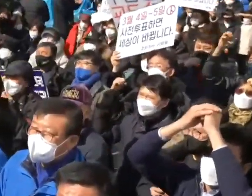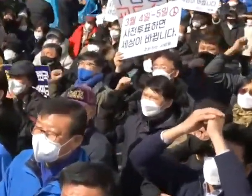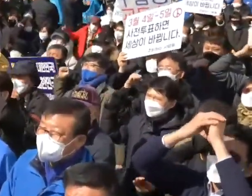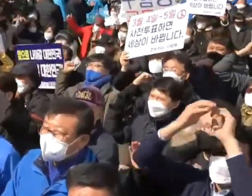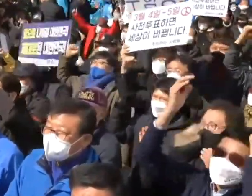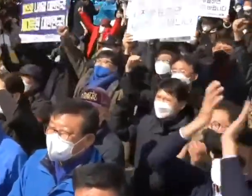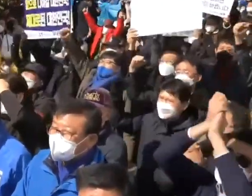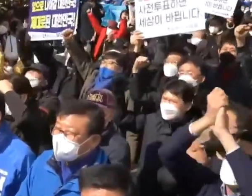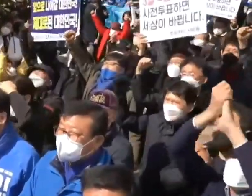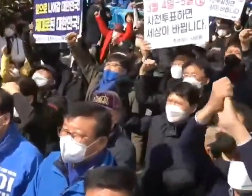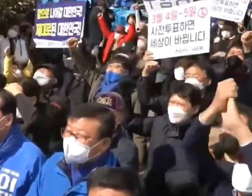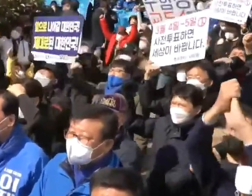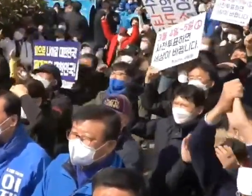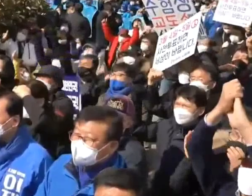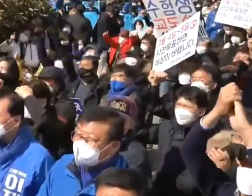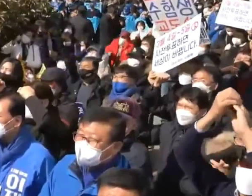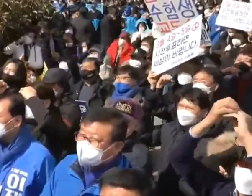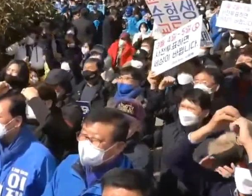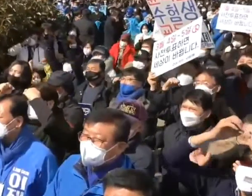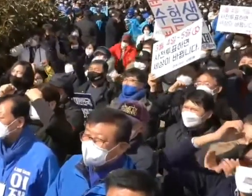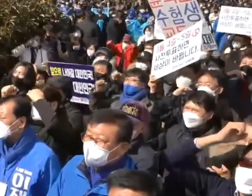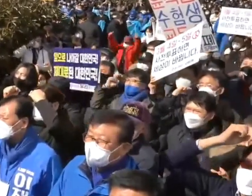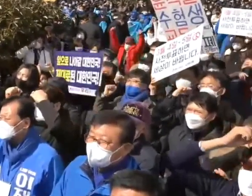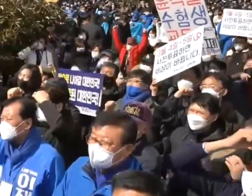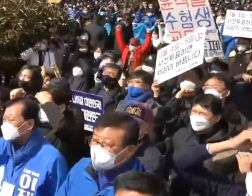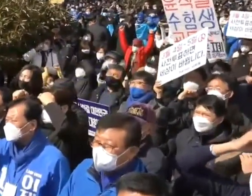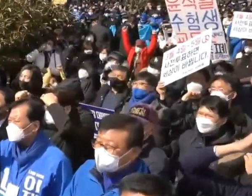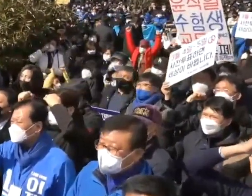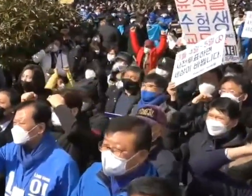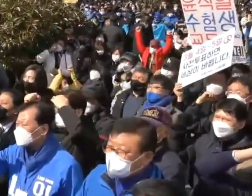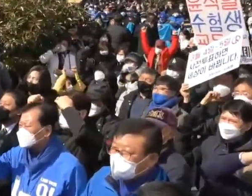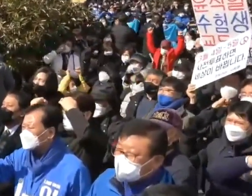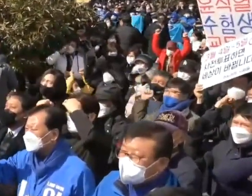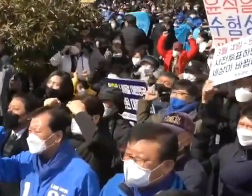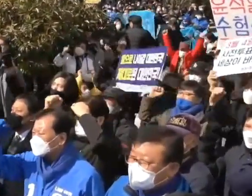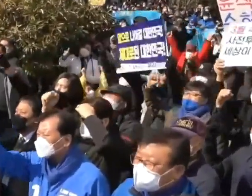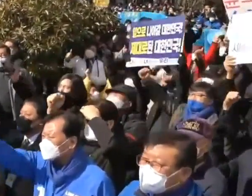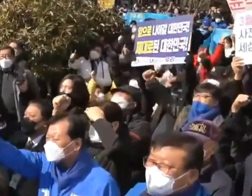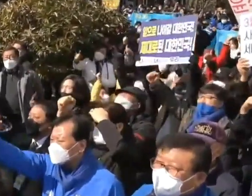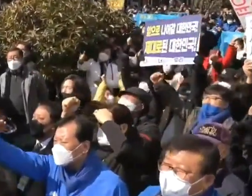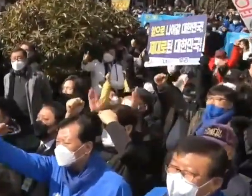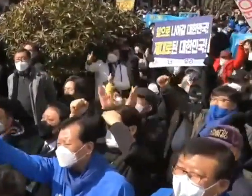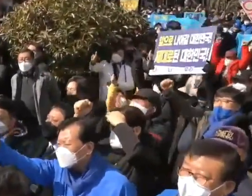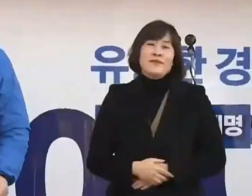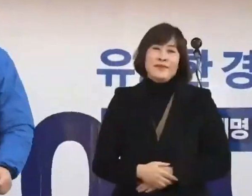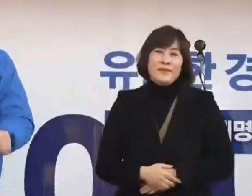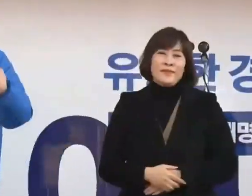대한민국을 위해, 우리의 더 나은 미래를 위해,